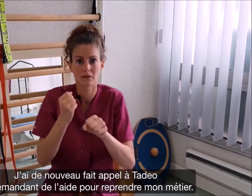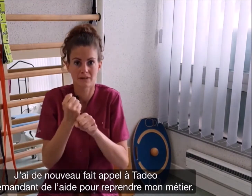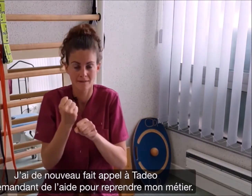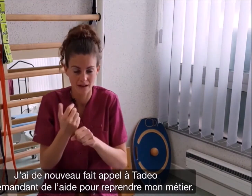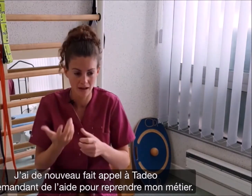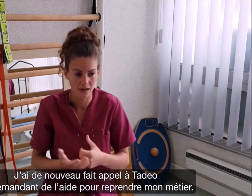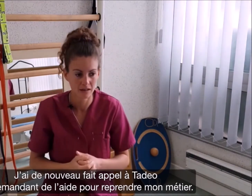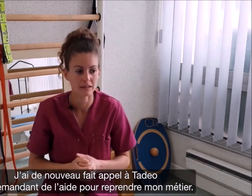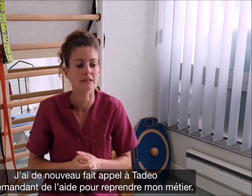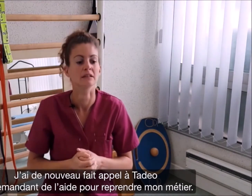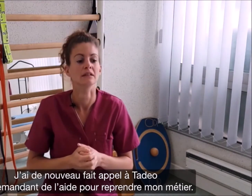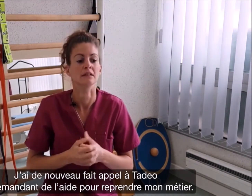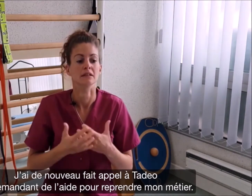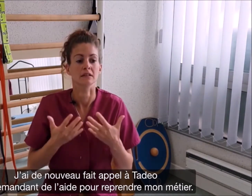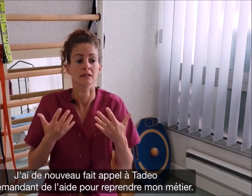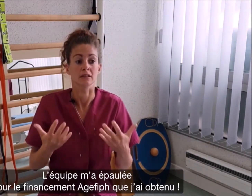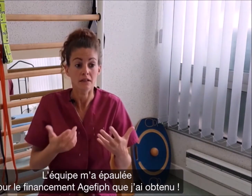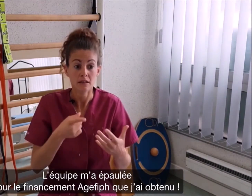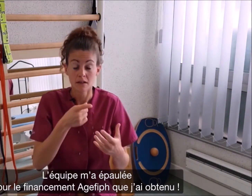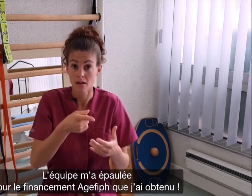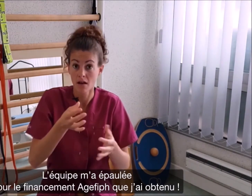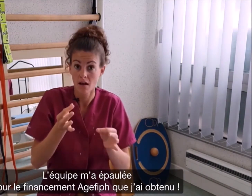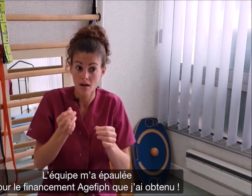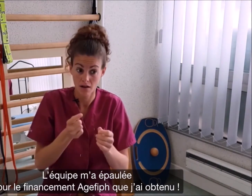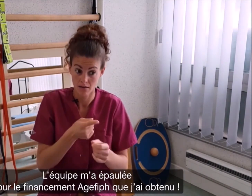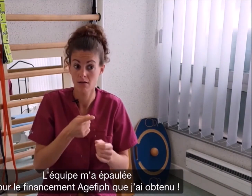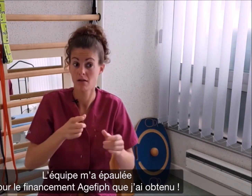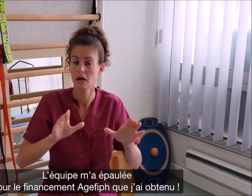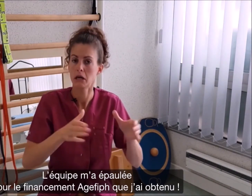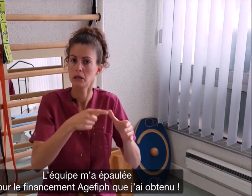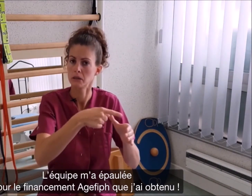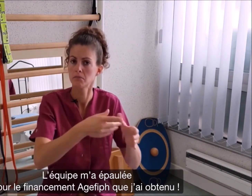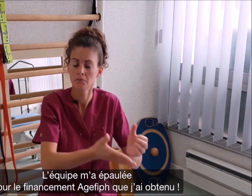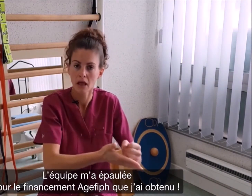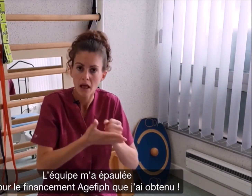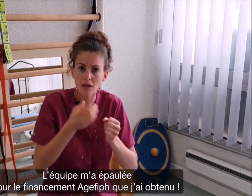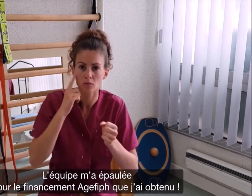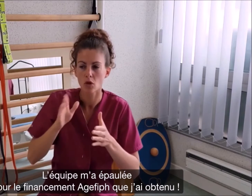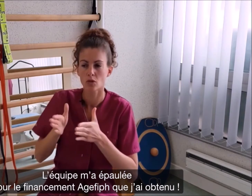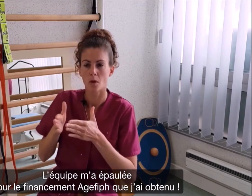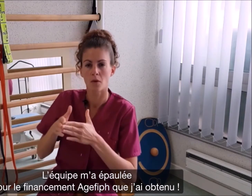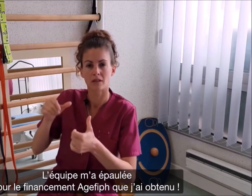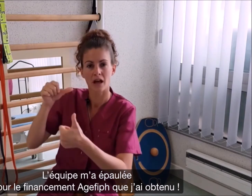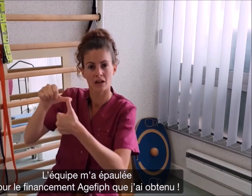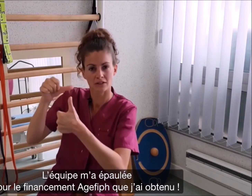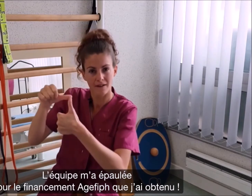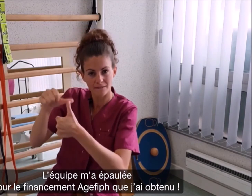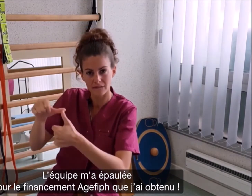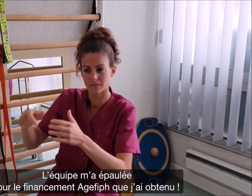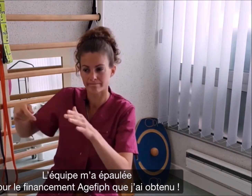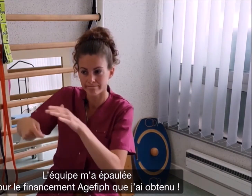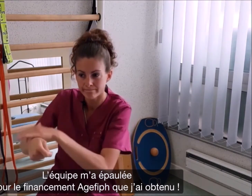métier. L'équipe m'a épaulée pour le financement AGFIP que j'ai